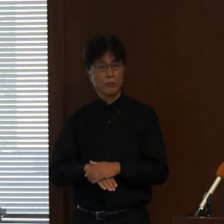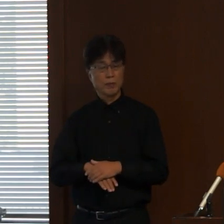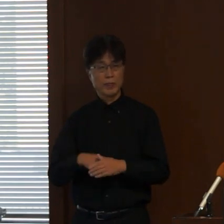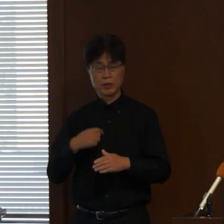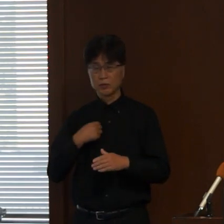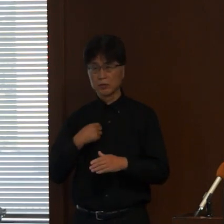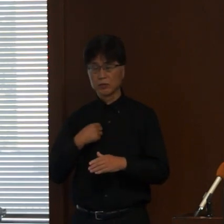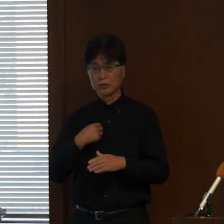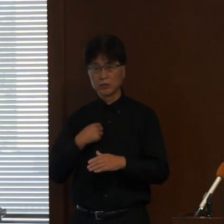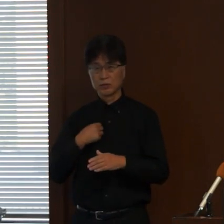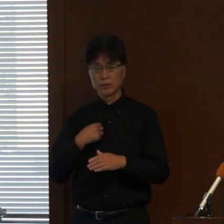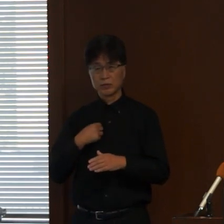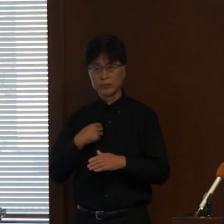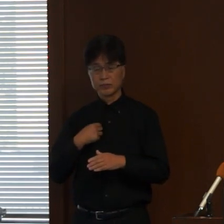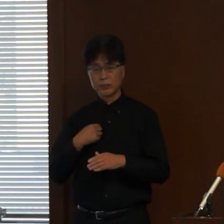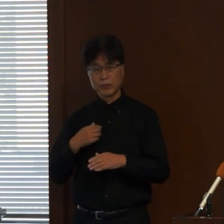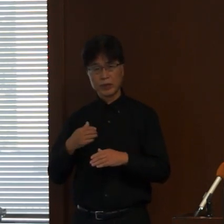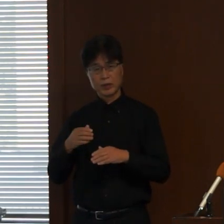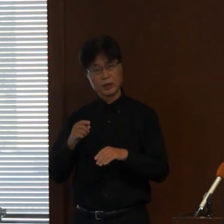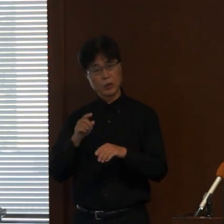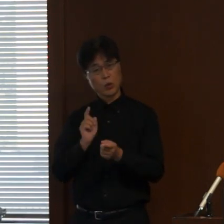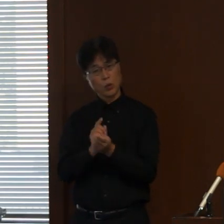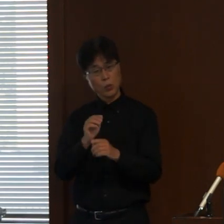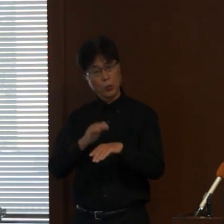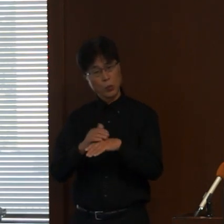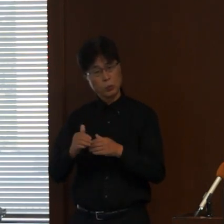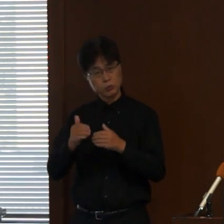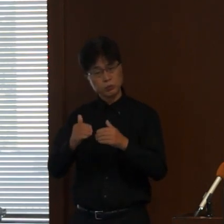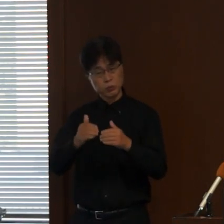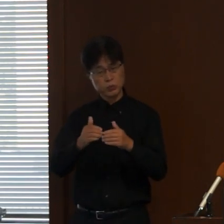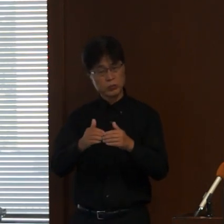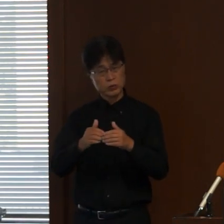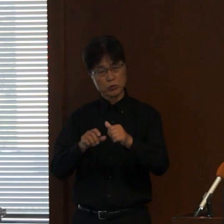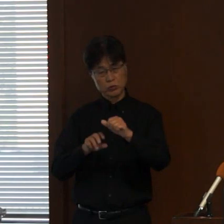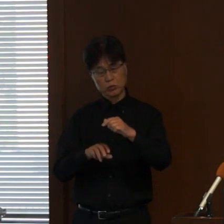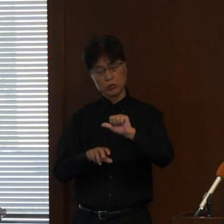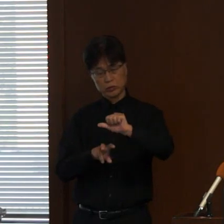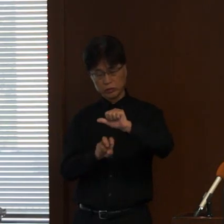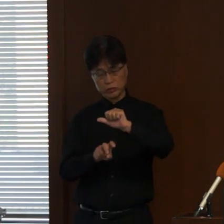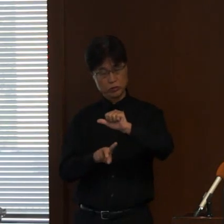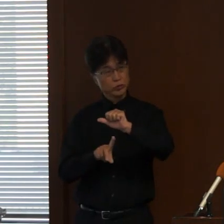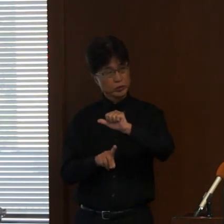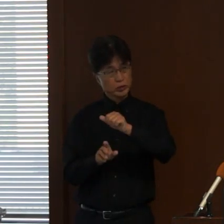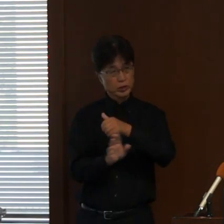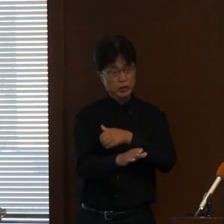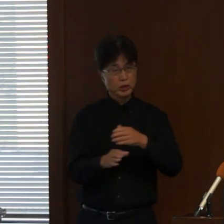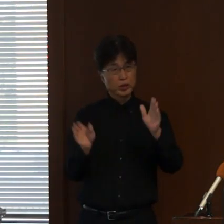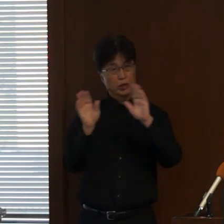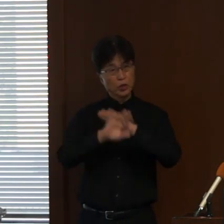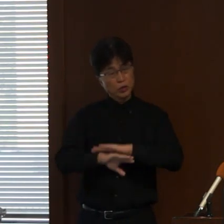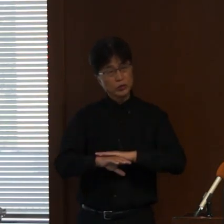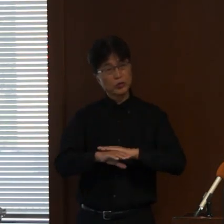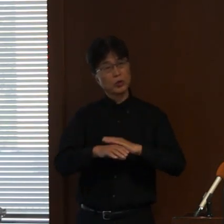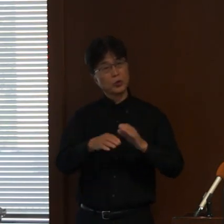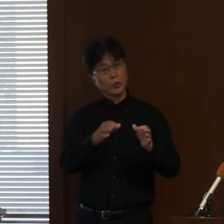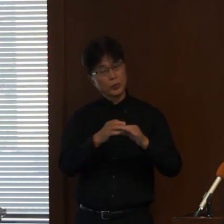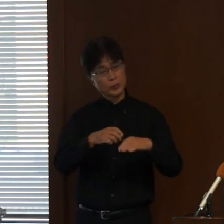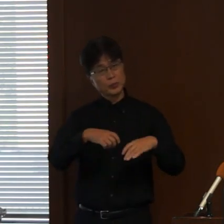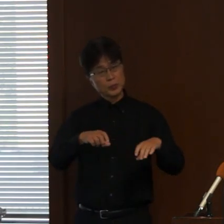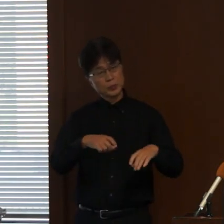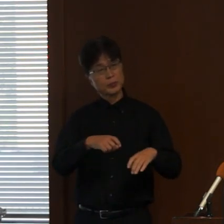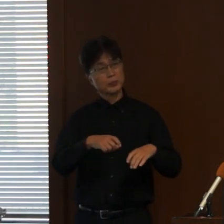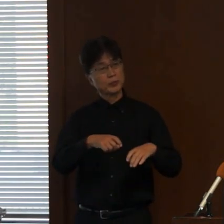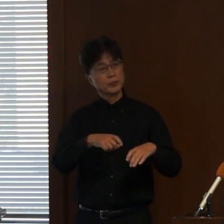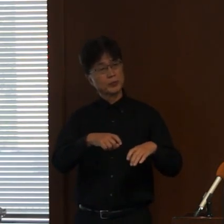我々の段階的な解除というやり方、特に21日から夜のナイトクラブ系、解除